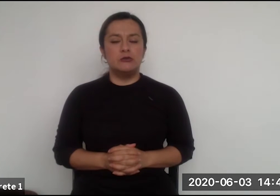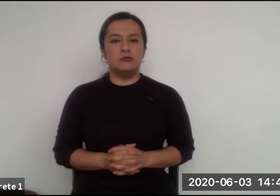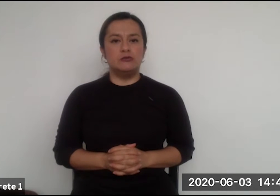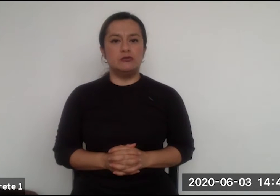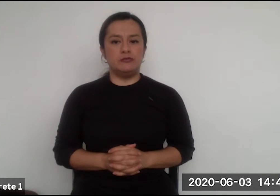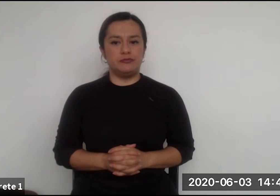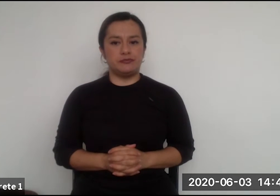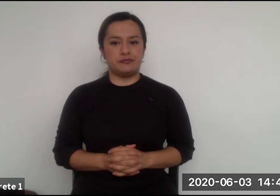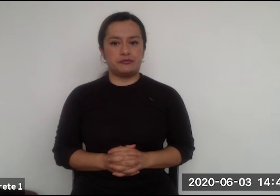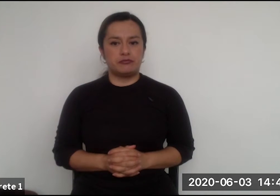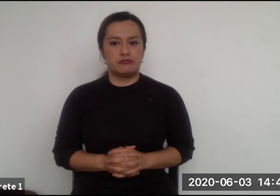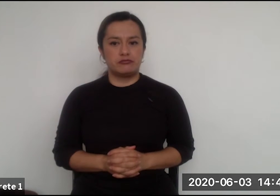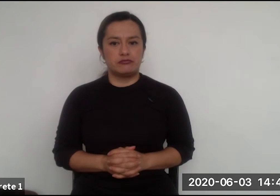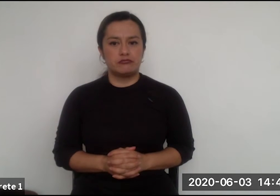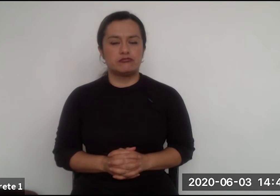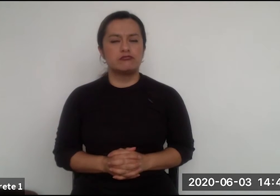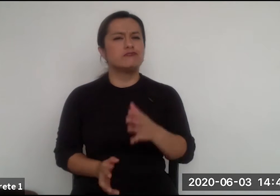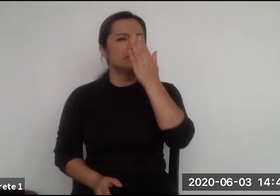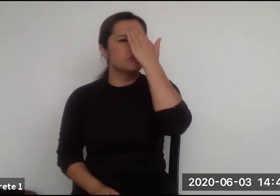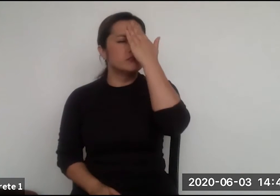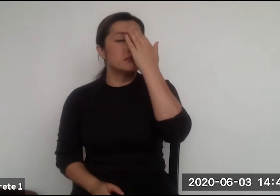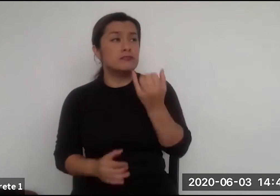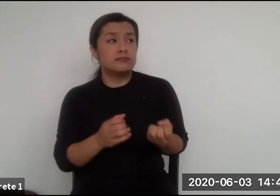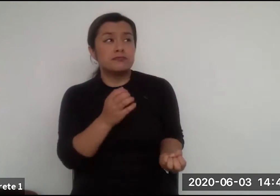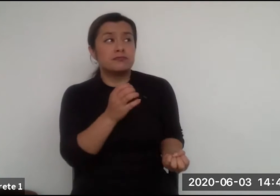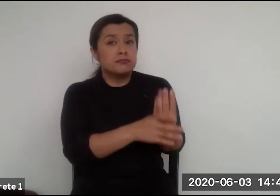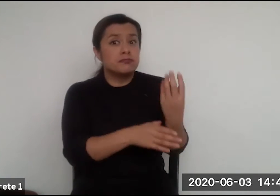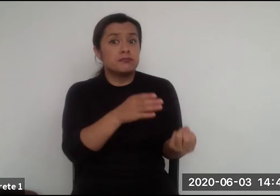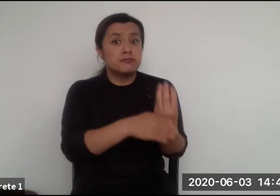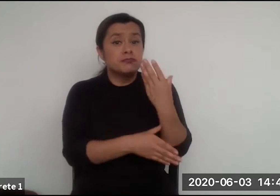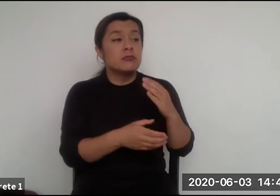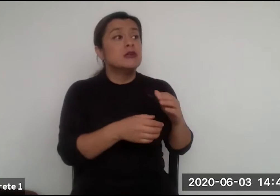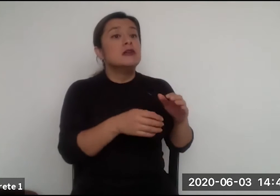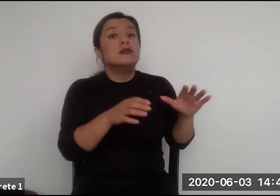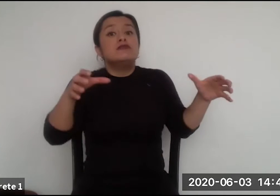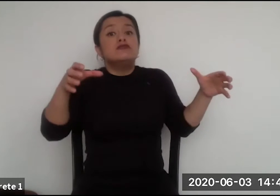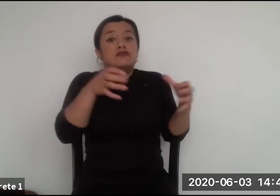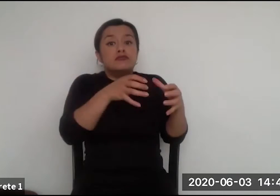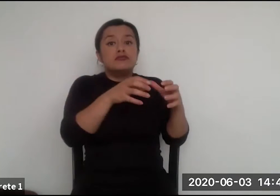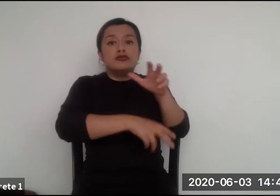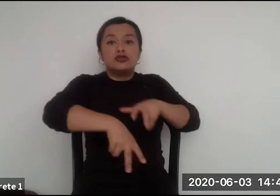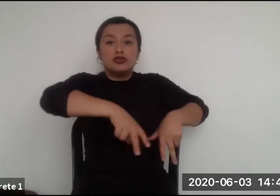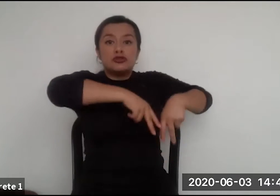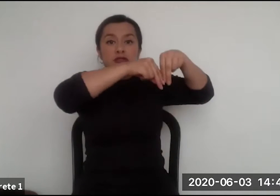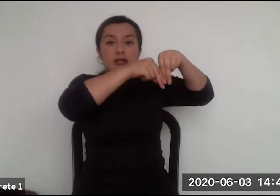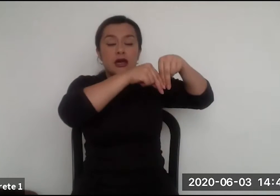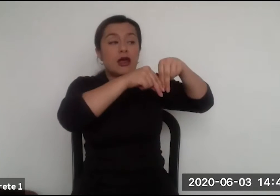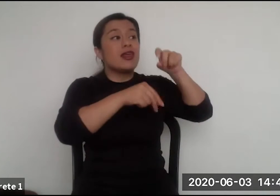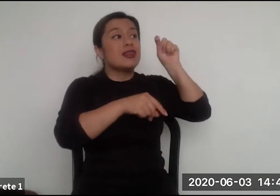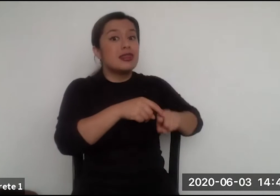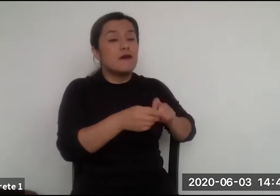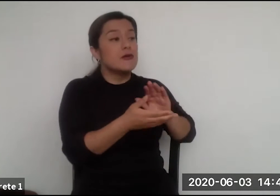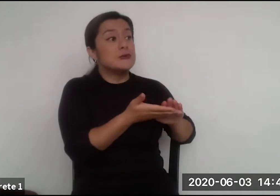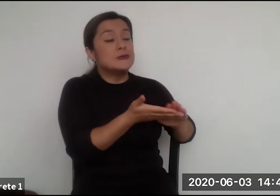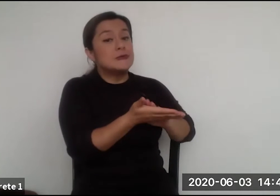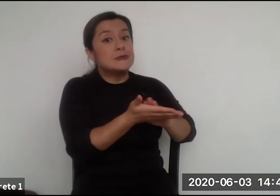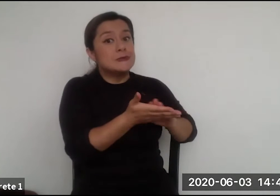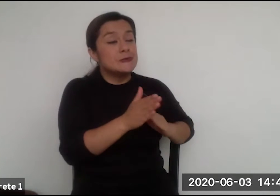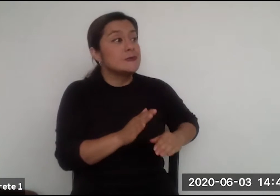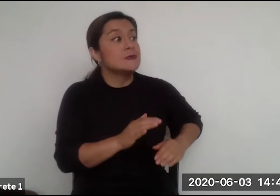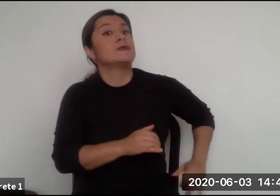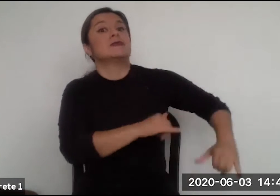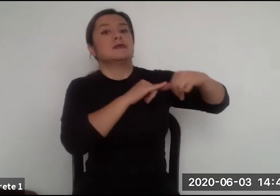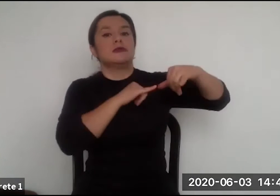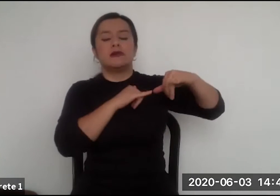estén emergiendo unas normocracias, unas sociedades normocráticas que se están reinventando en el siglo